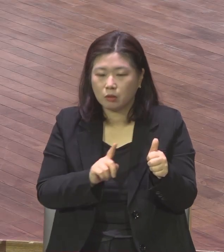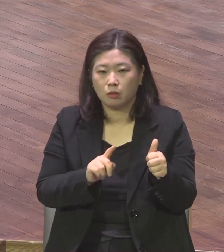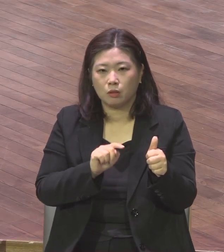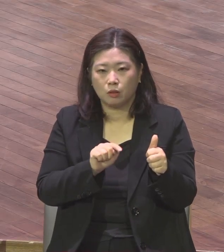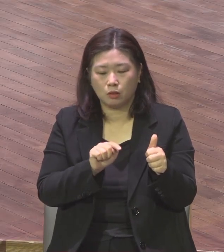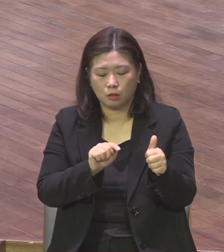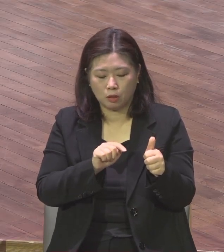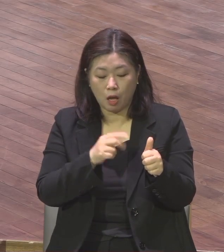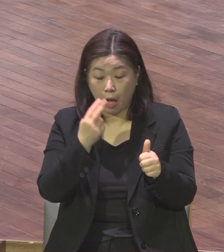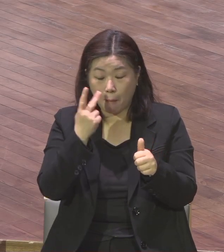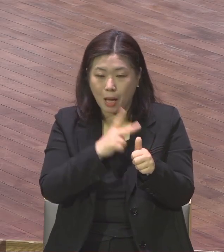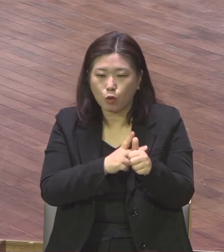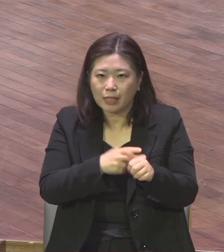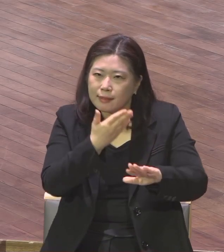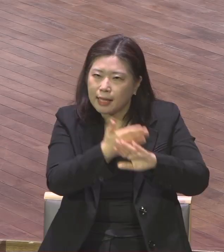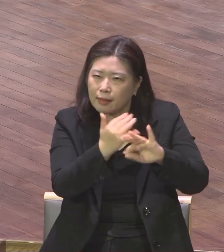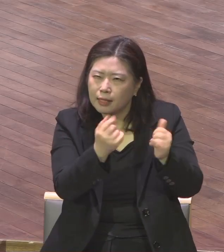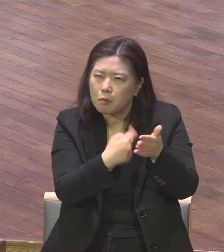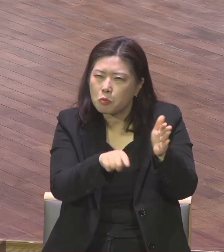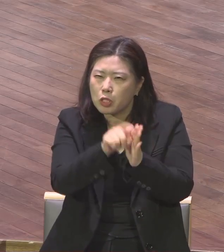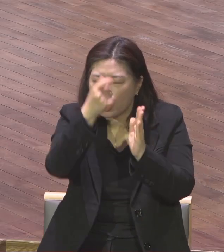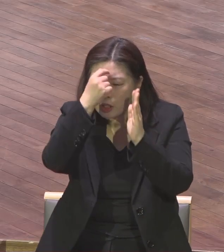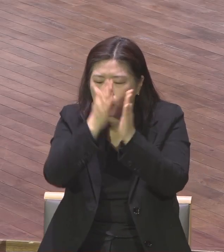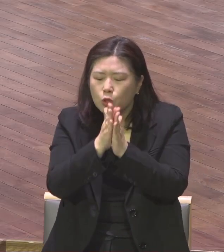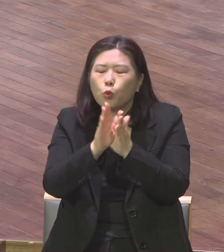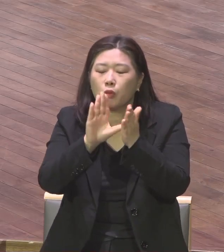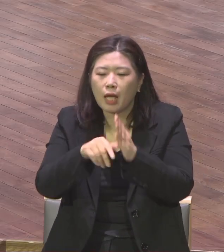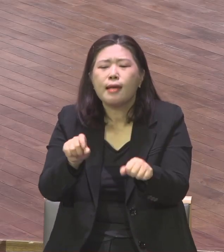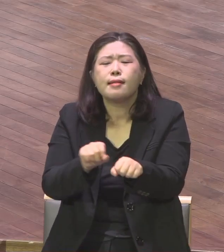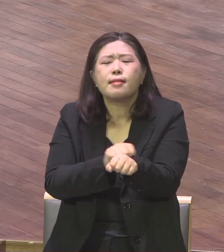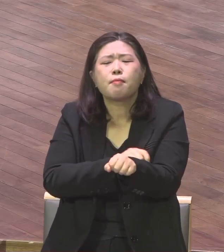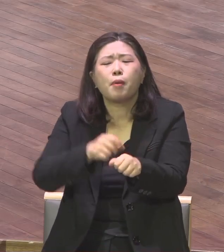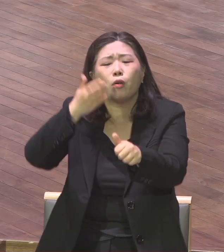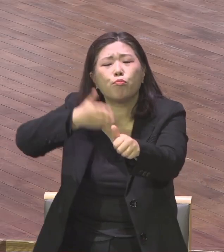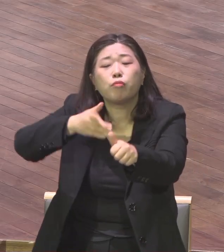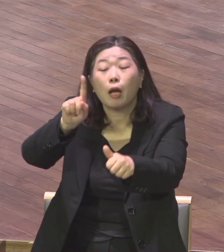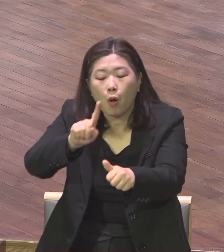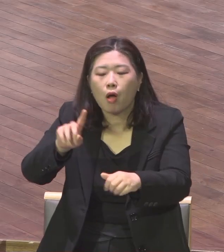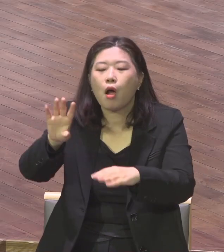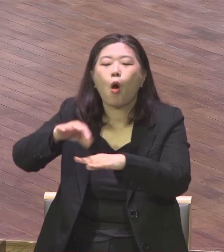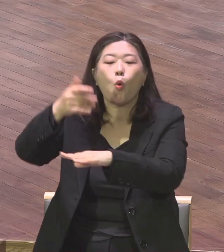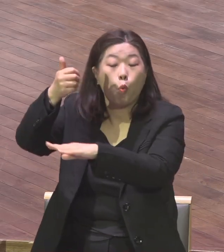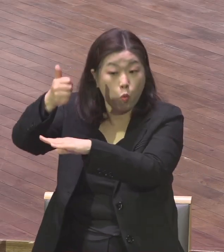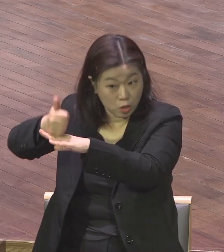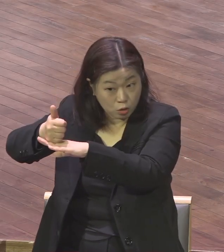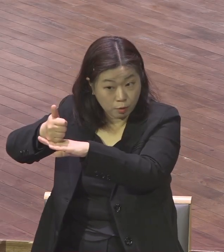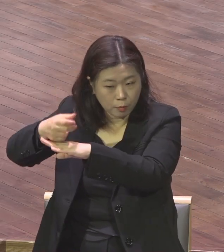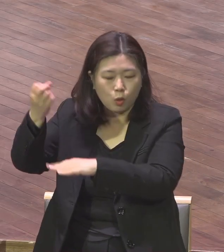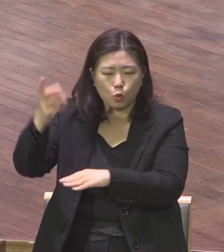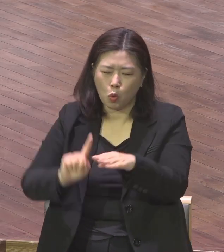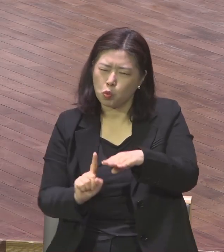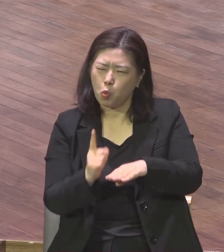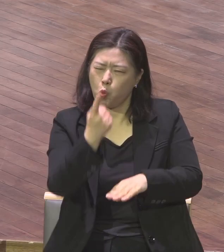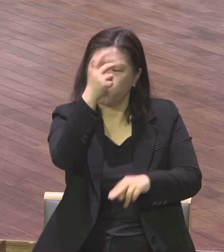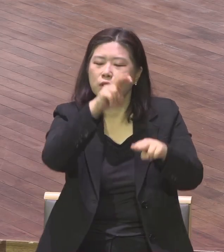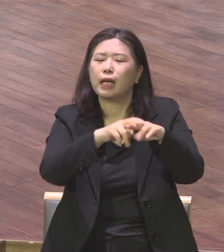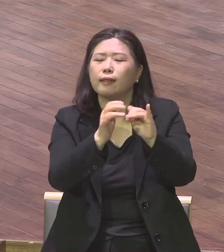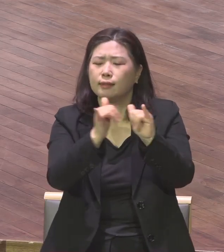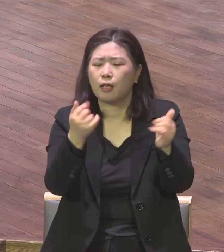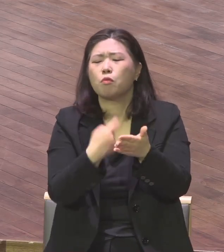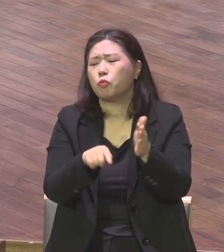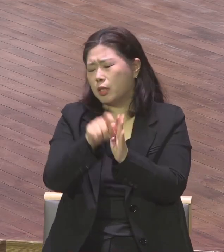중보기도의 대상 중에서 임금과 높은 지위에 있는 자들을 위해서 특별히 기도해라 그랬어요.